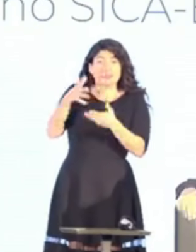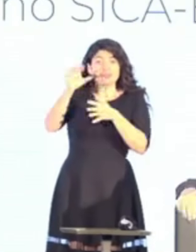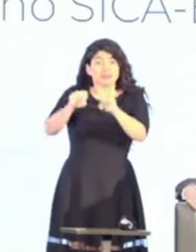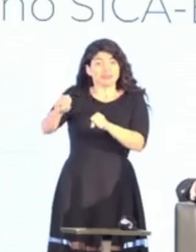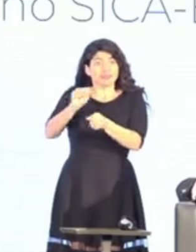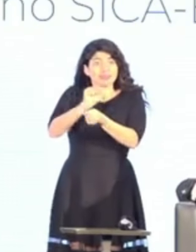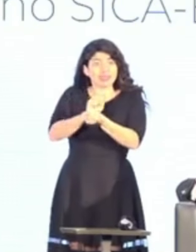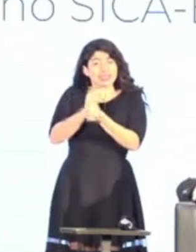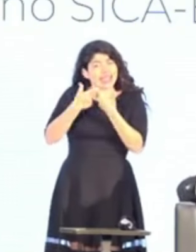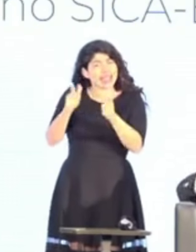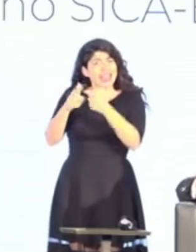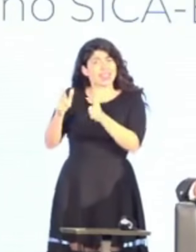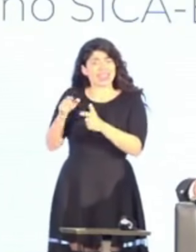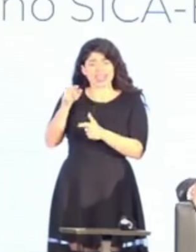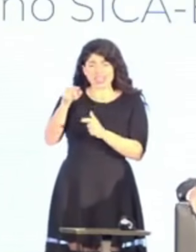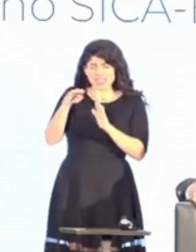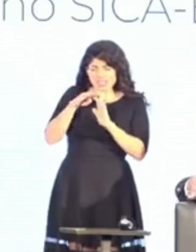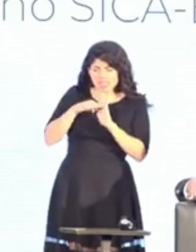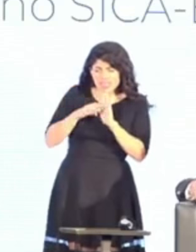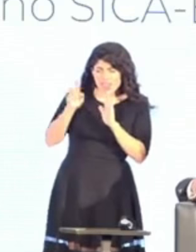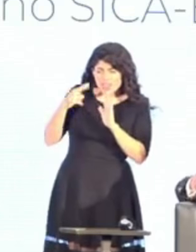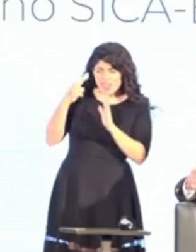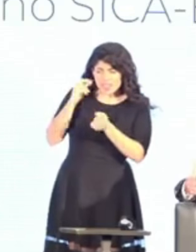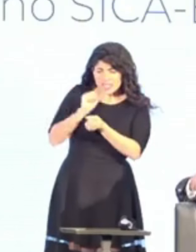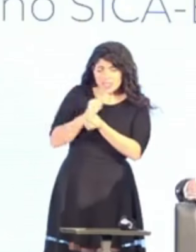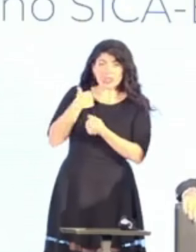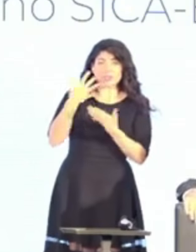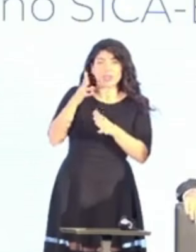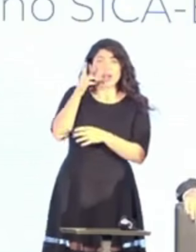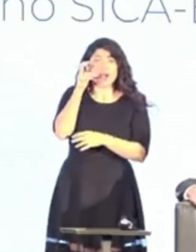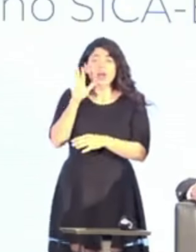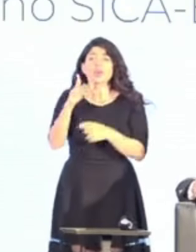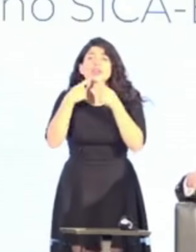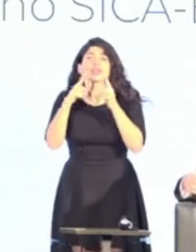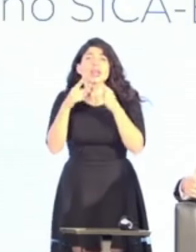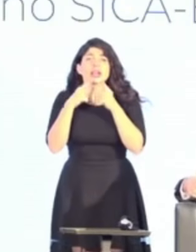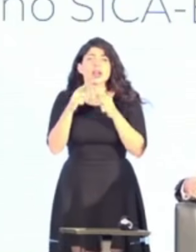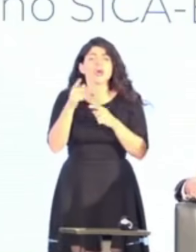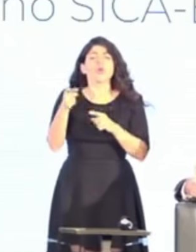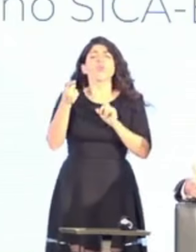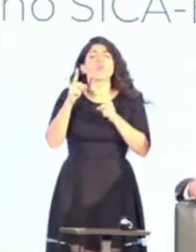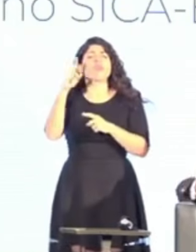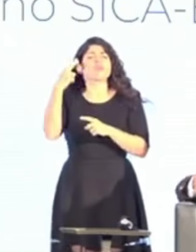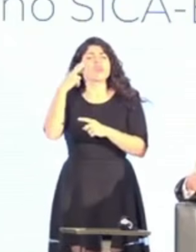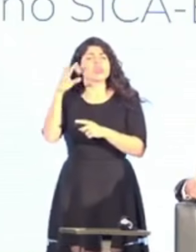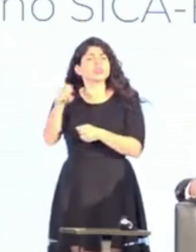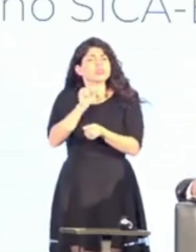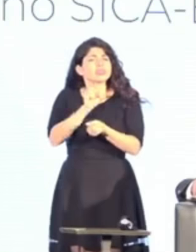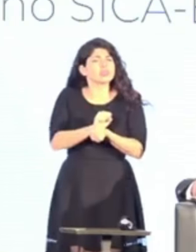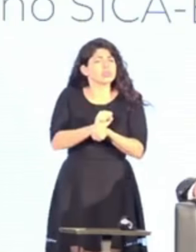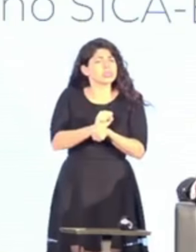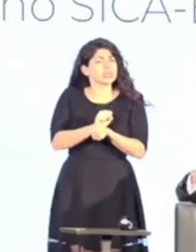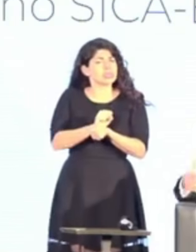las personas que han sido detenidas por delitos que de verdad, después de haber oído yo declaraciones de por qué delitos están,